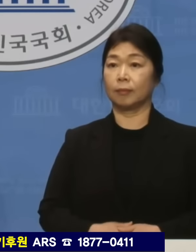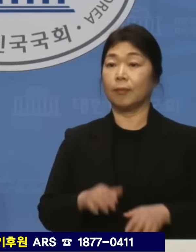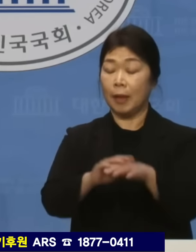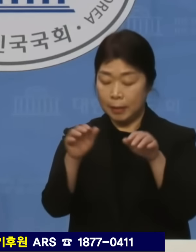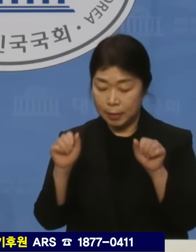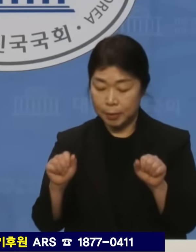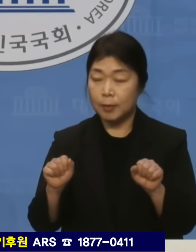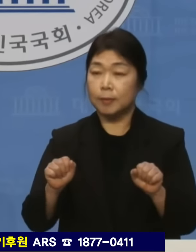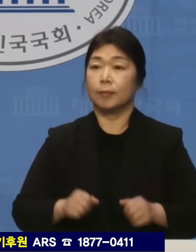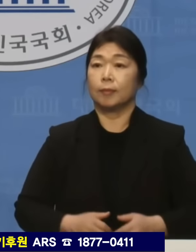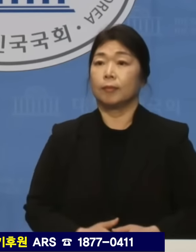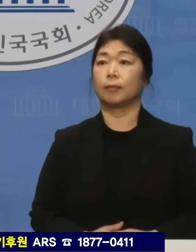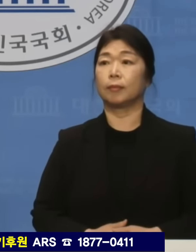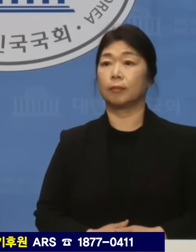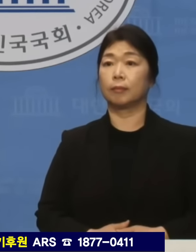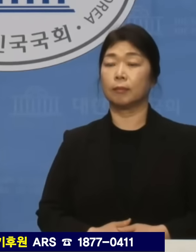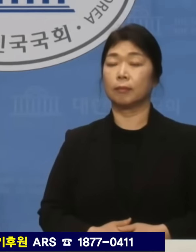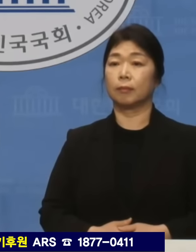안녕하십니까.